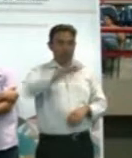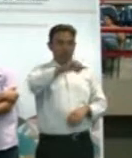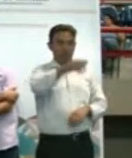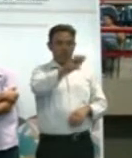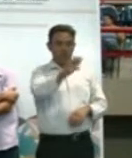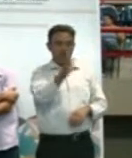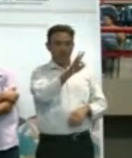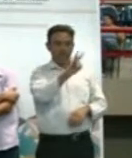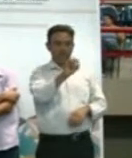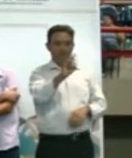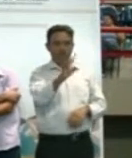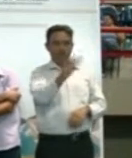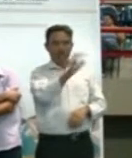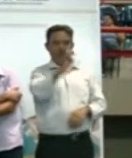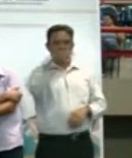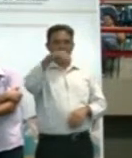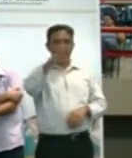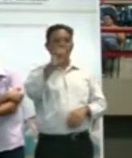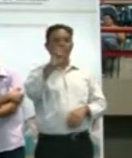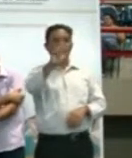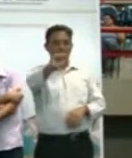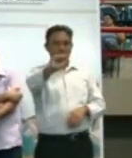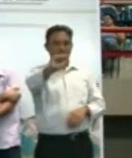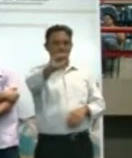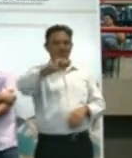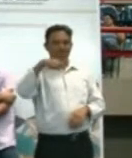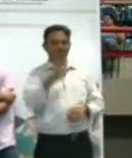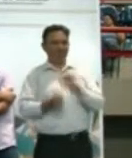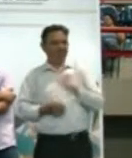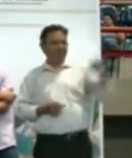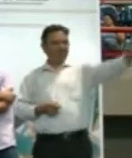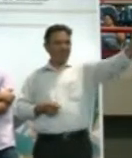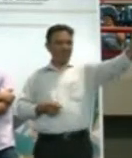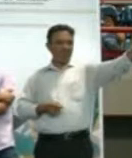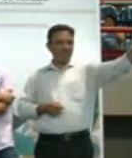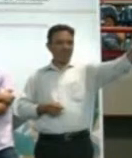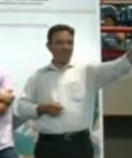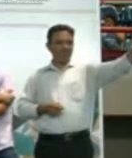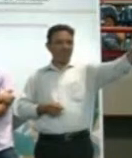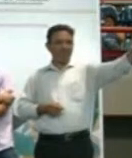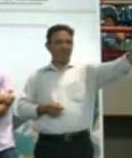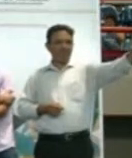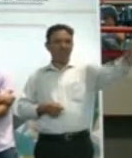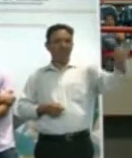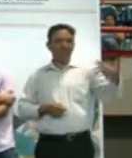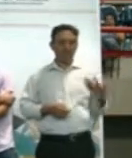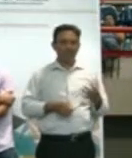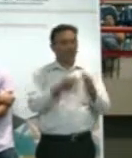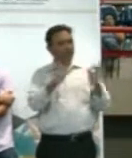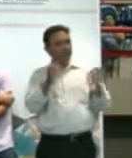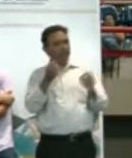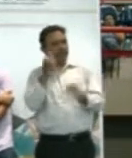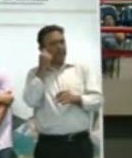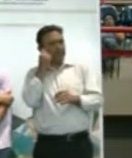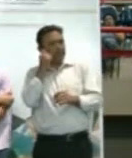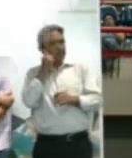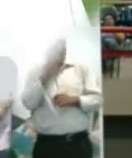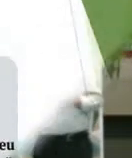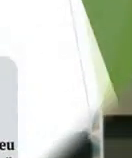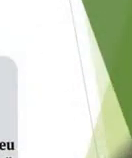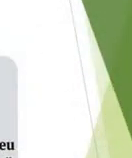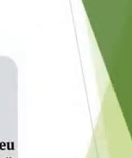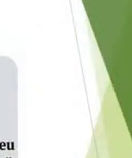ditadura militar nos seus 21 anos foi: Brasil, ame-o ou deixe. Então eles